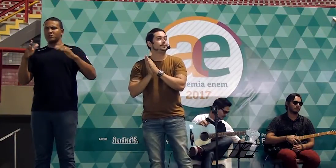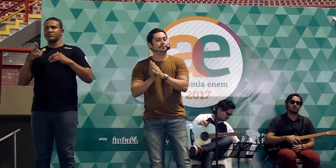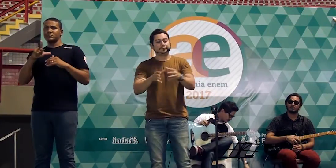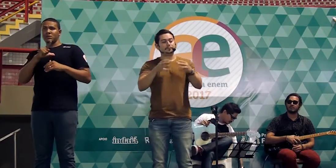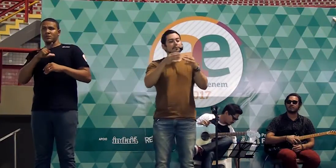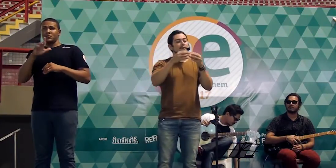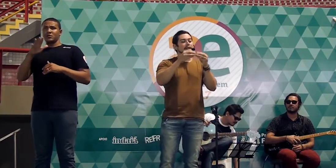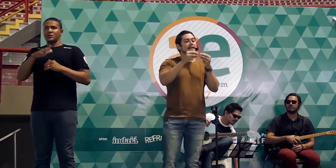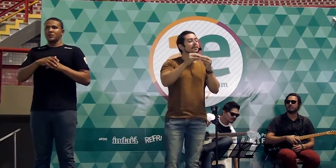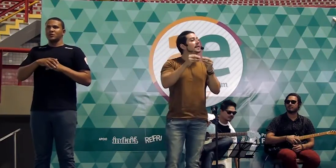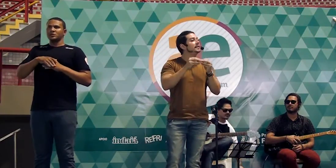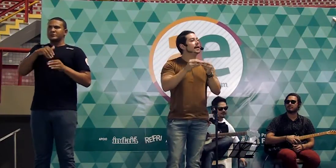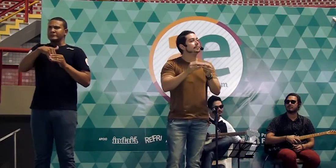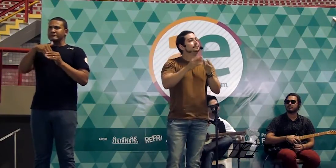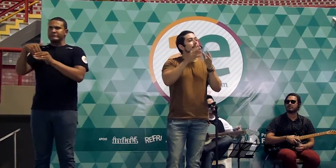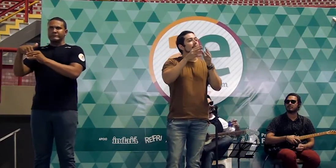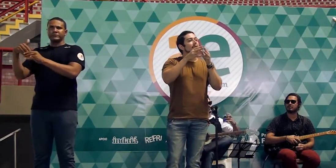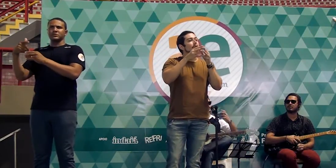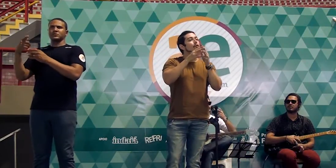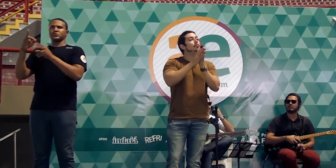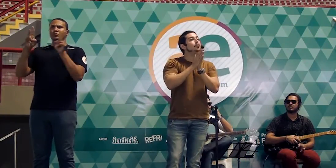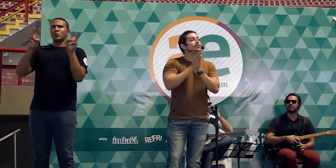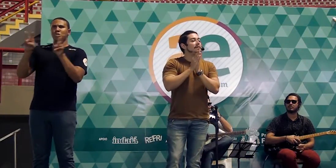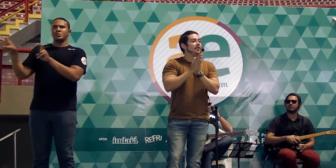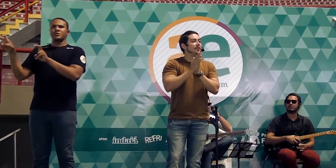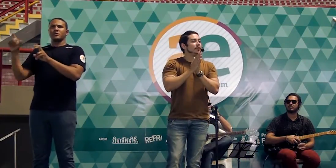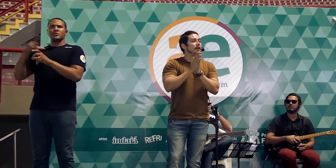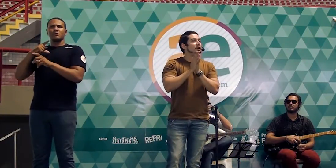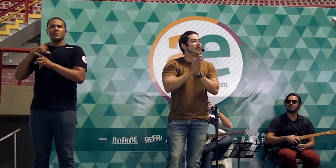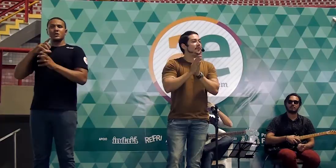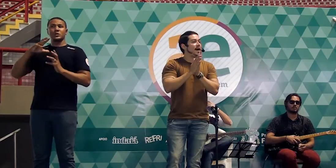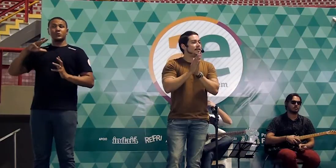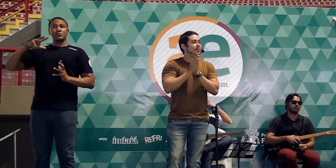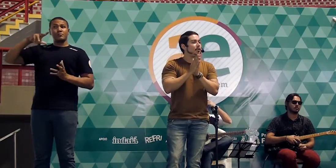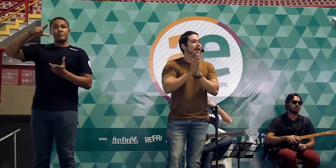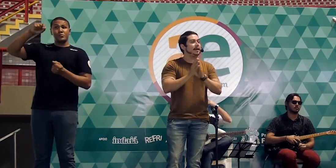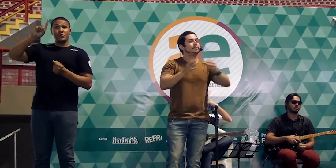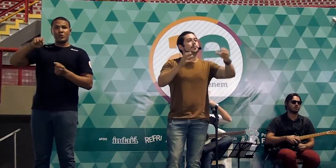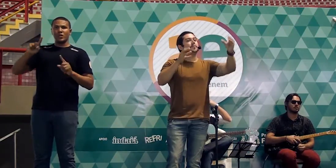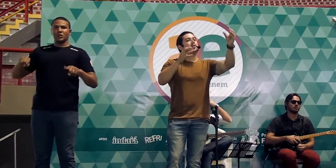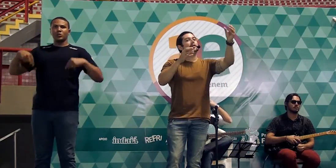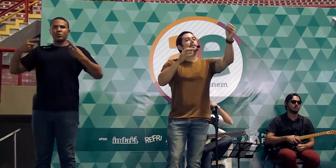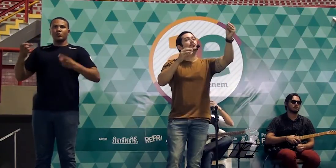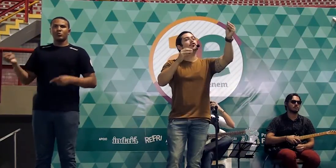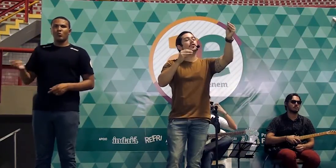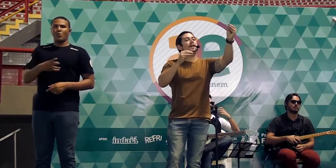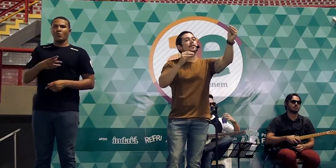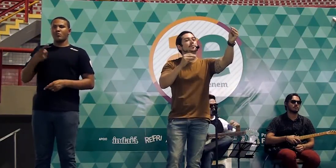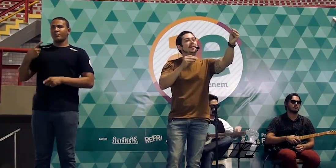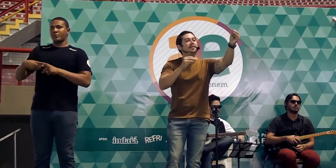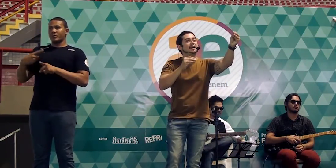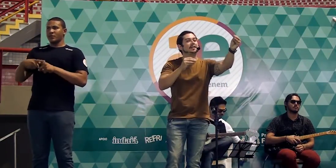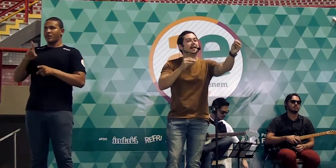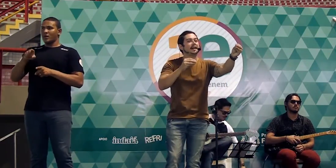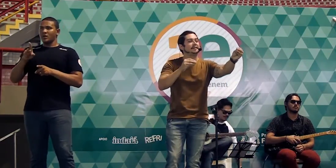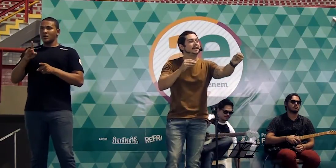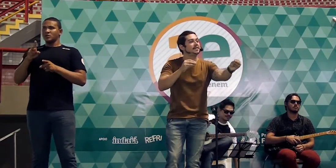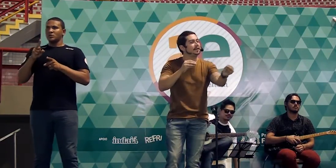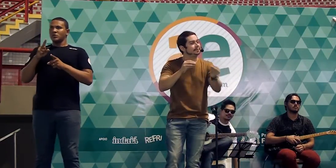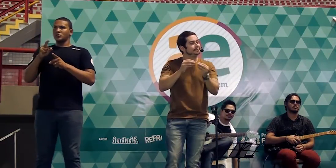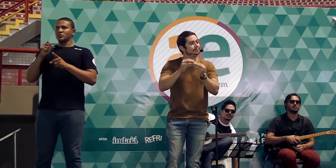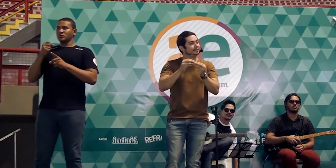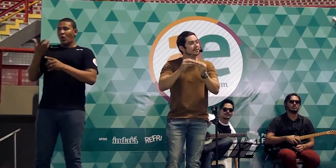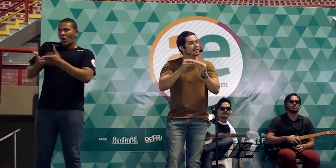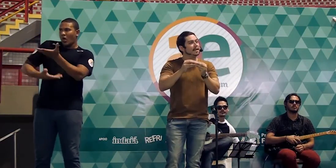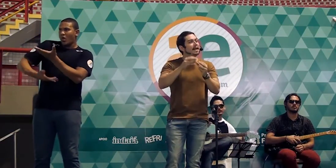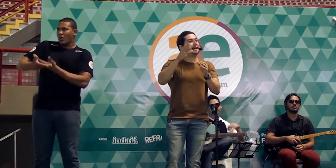eleitoral. Entenda, o mundo estava vivendo uma nova fase. Por quê? O socialismo estava entrando em